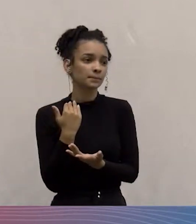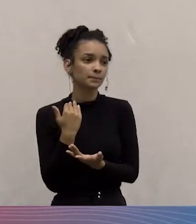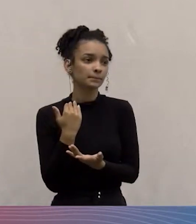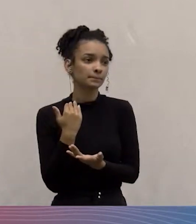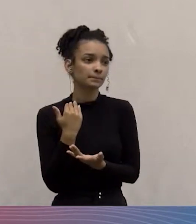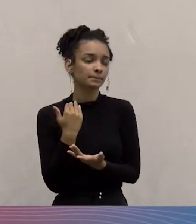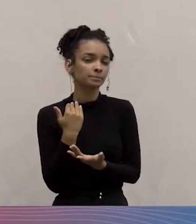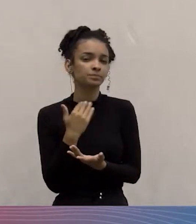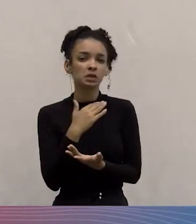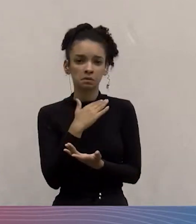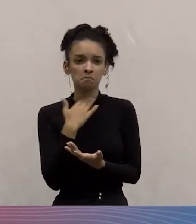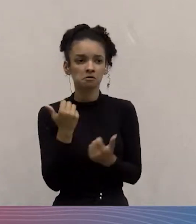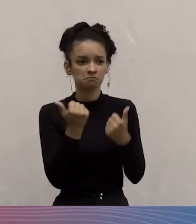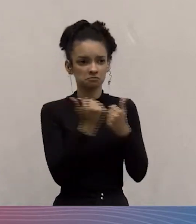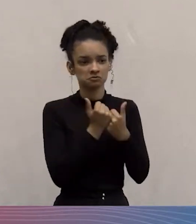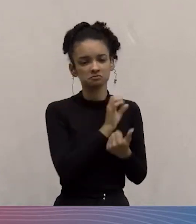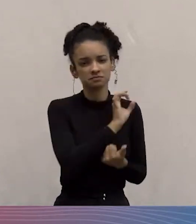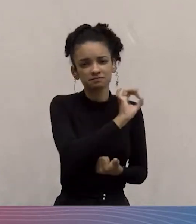por cada um de nós.